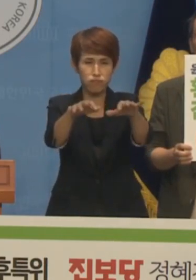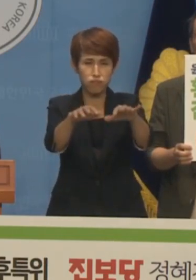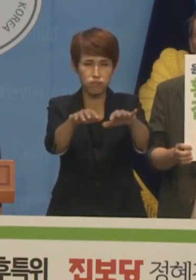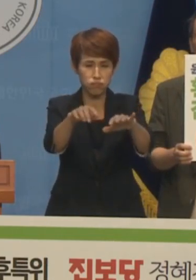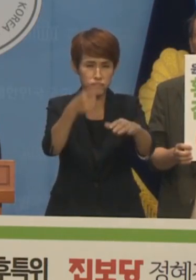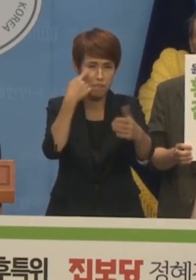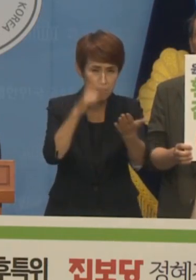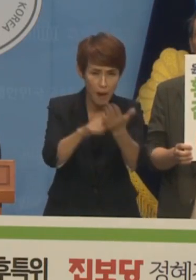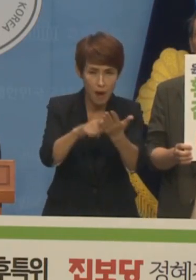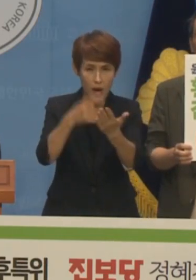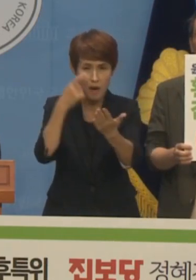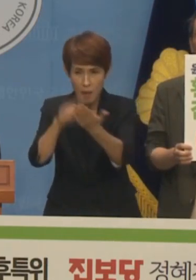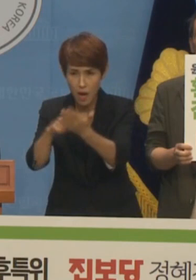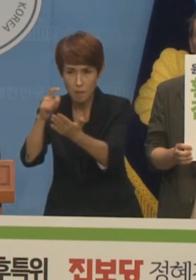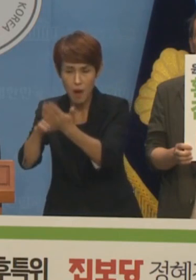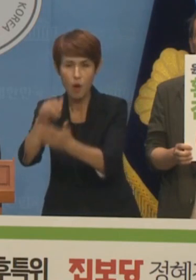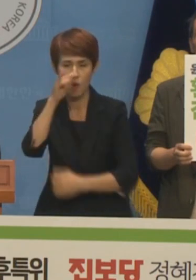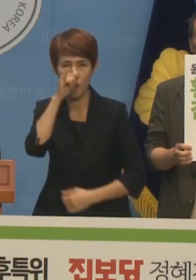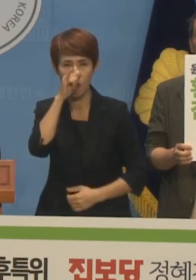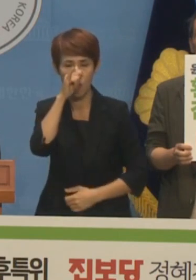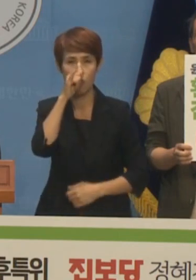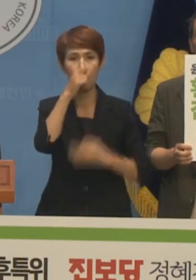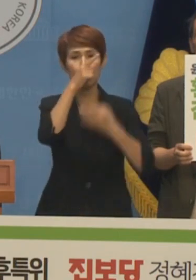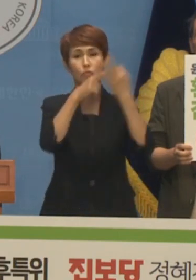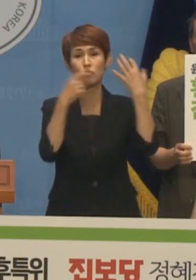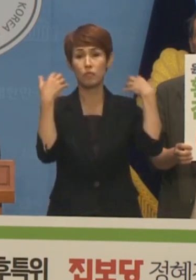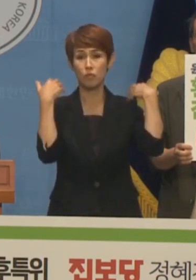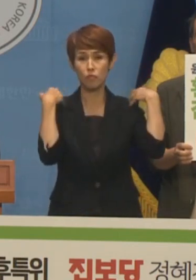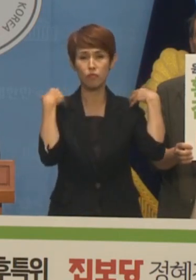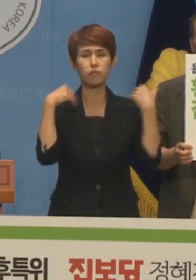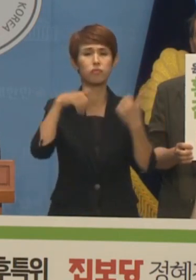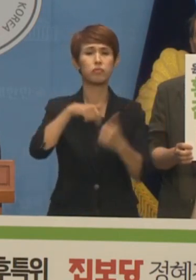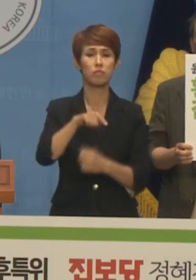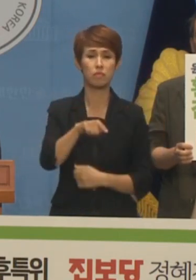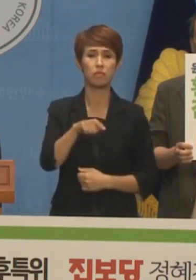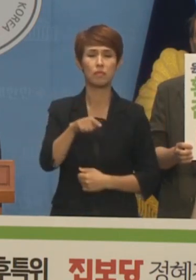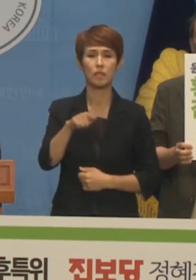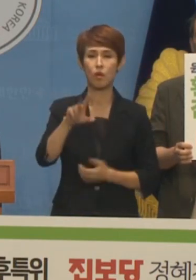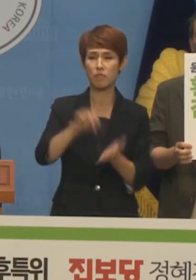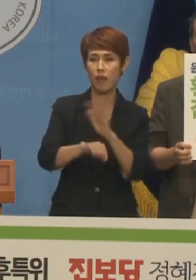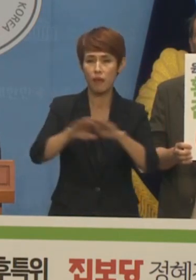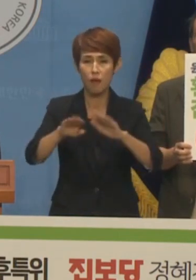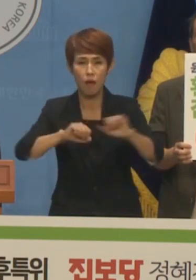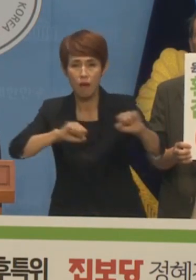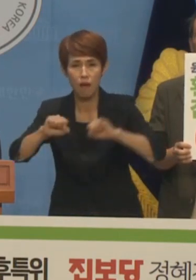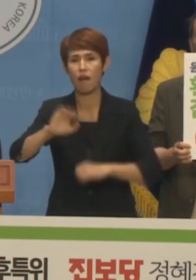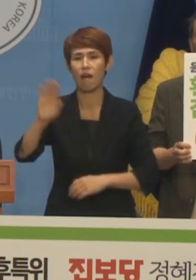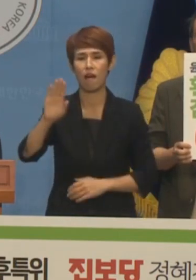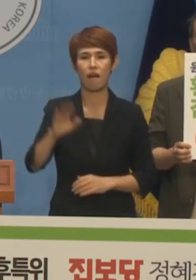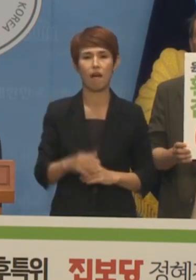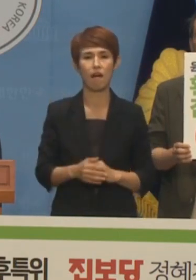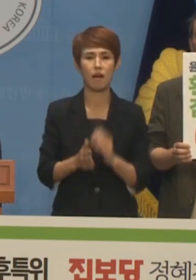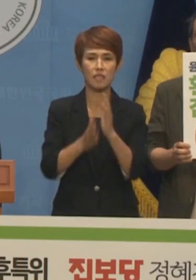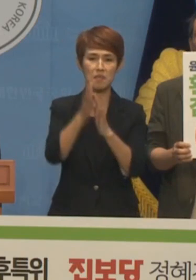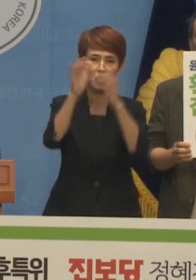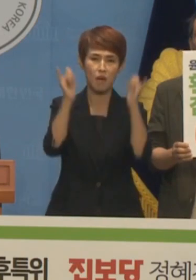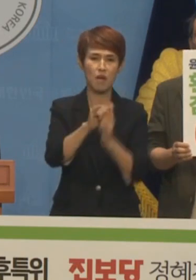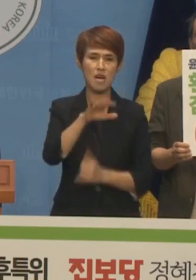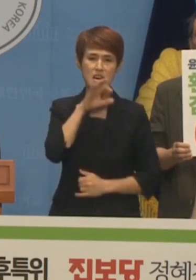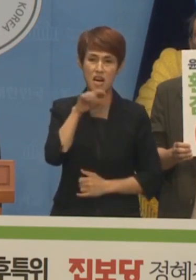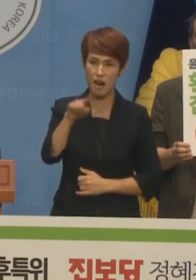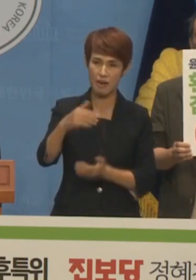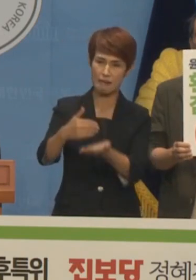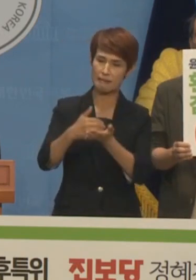발견되고 있음에도 불구하고 윤석열 정부의 환경부는 이를 해결하기 위한 적극적 조치보다는 시민사회의 주장을